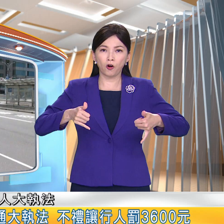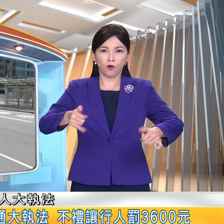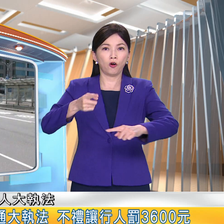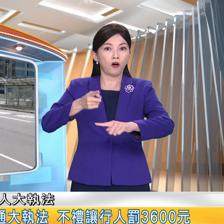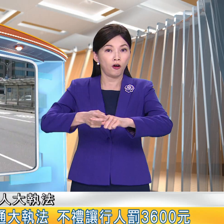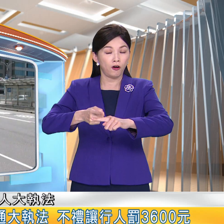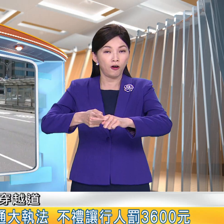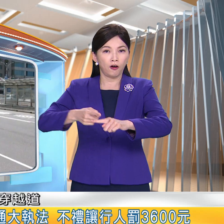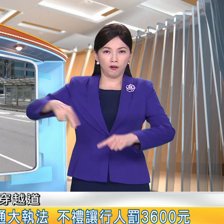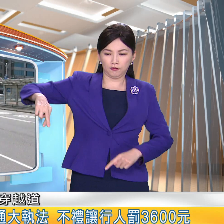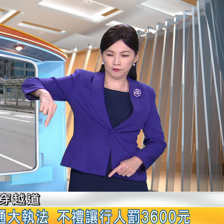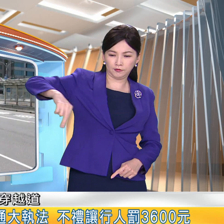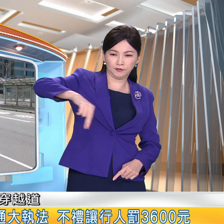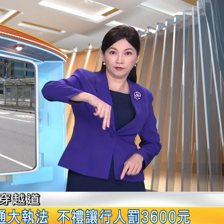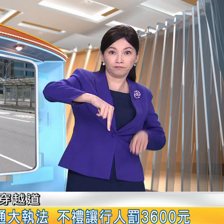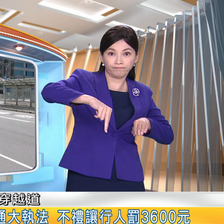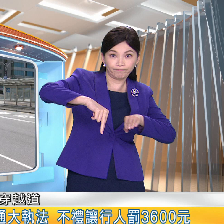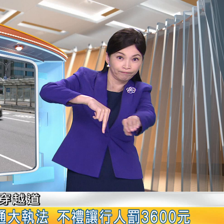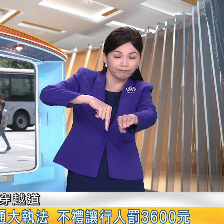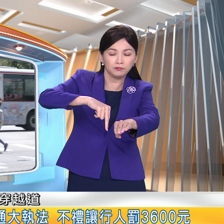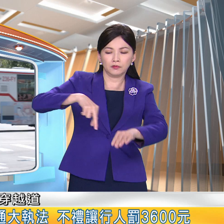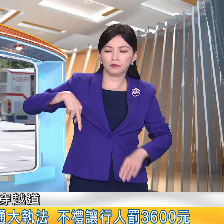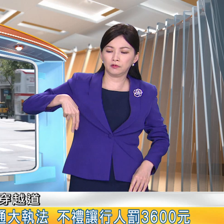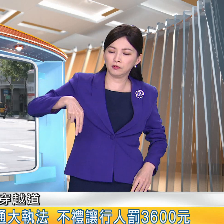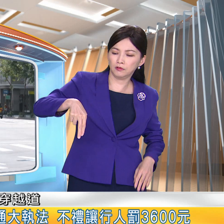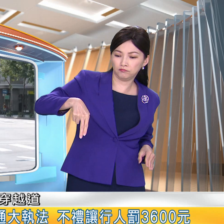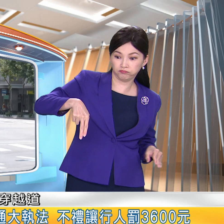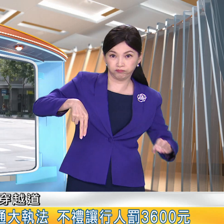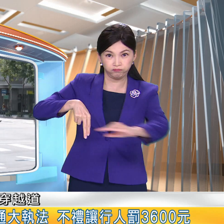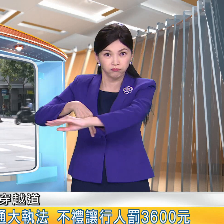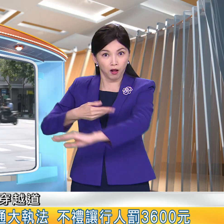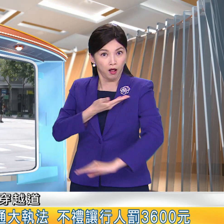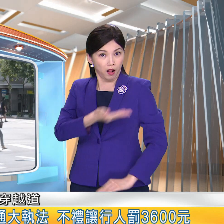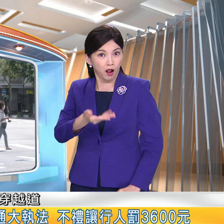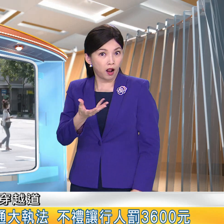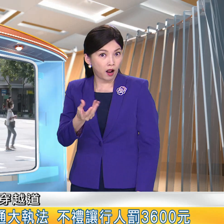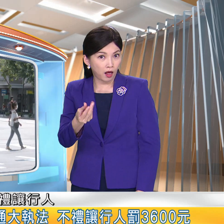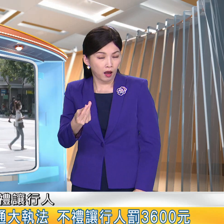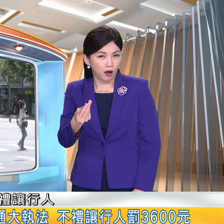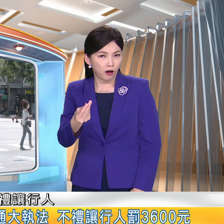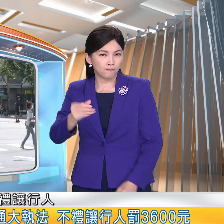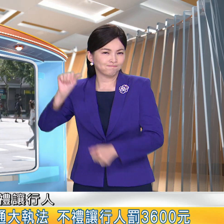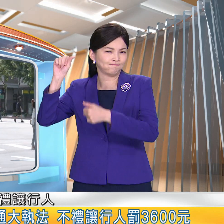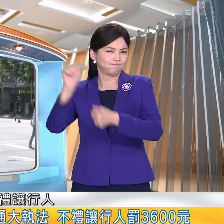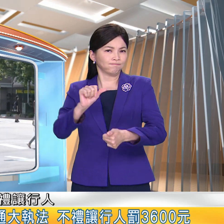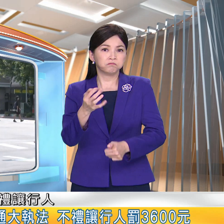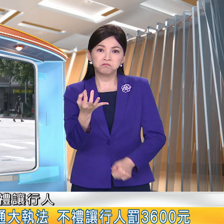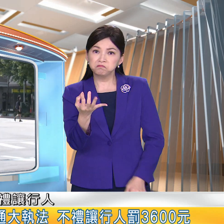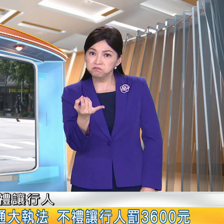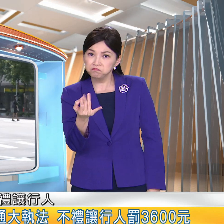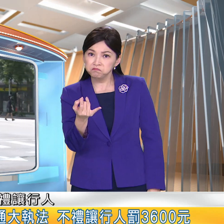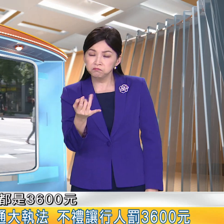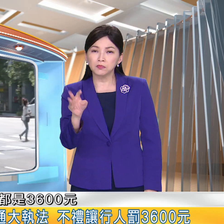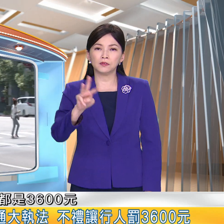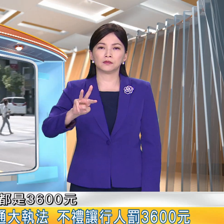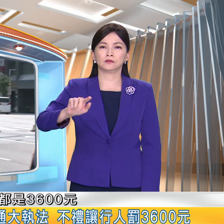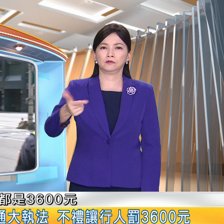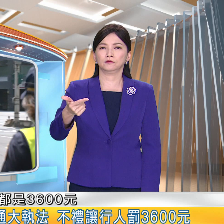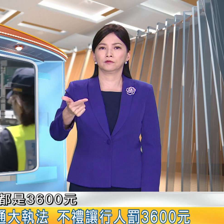法，汽车行经行人穿越道或是转弯时不礼让行人，目前最高罚锾都